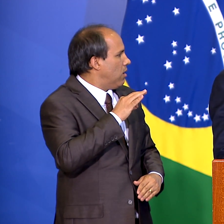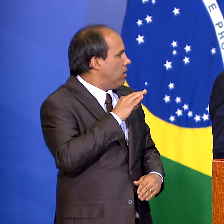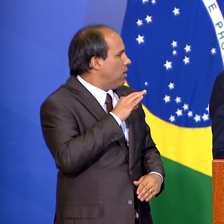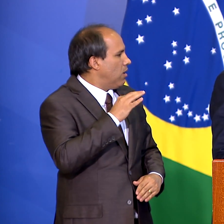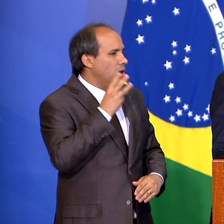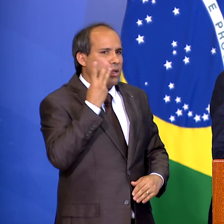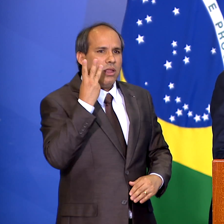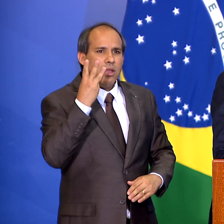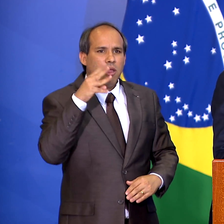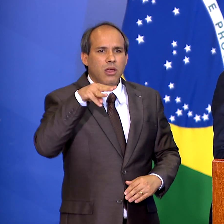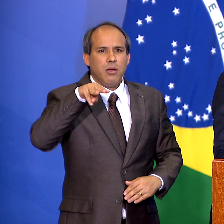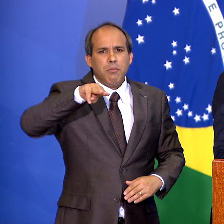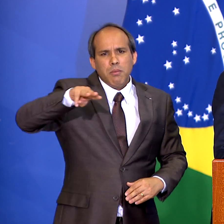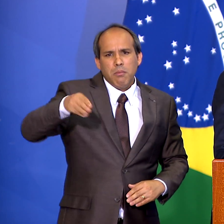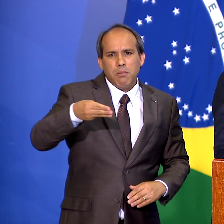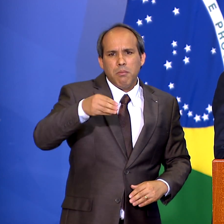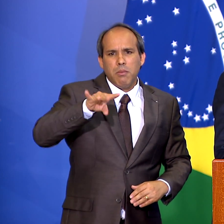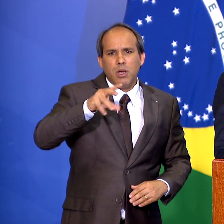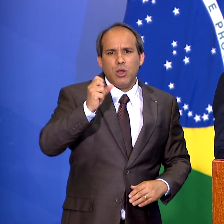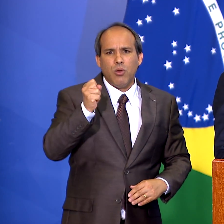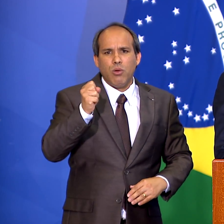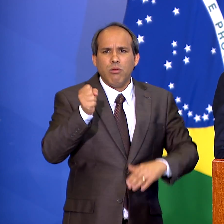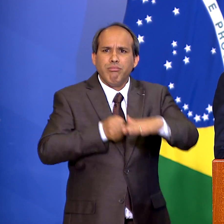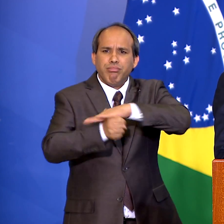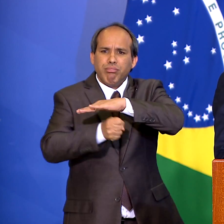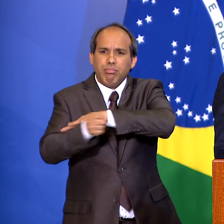mais de 3 milhões de empregos criados. É isso mesmo?